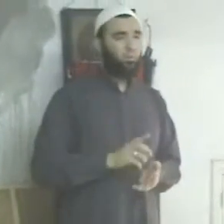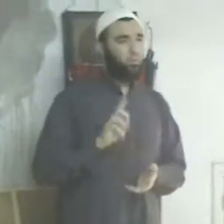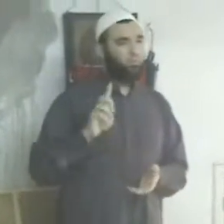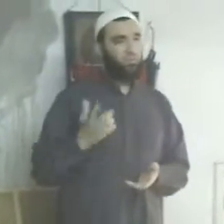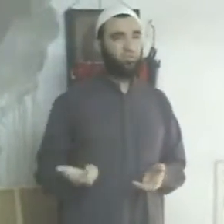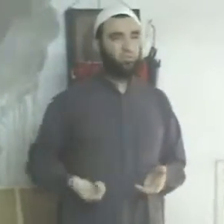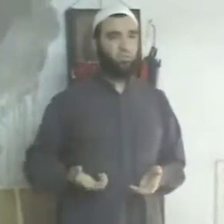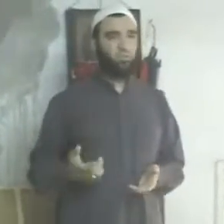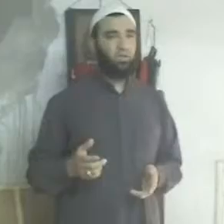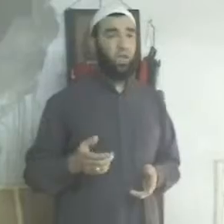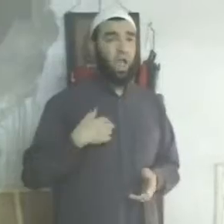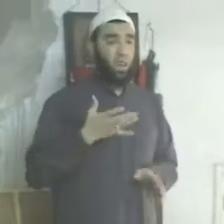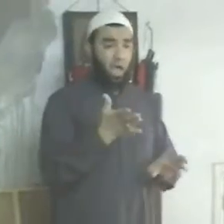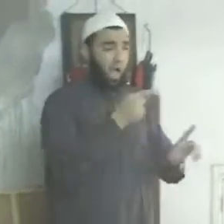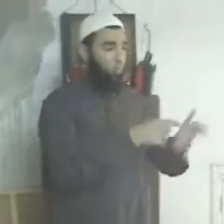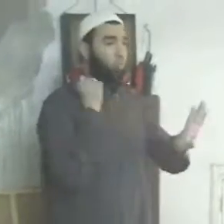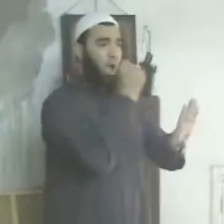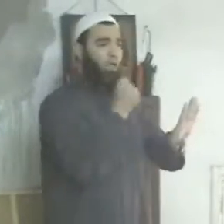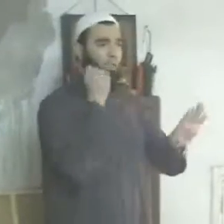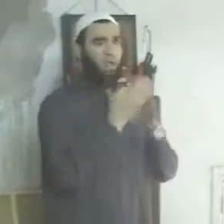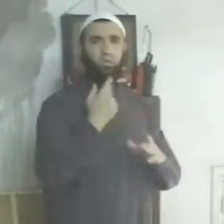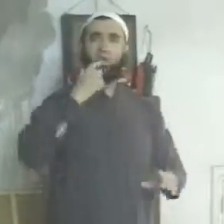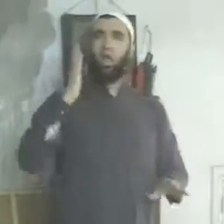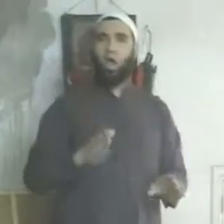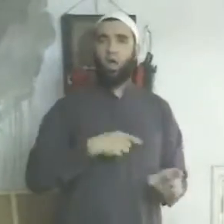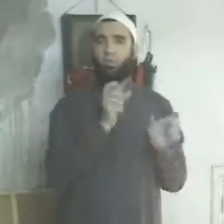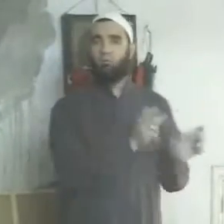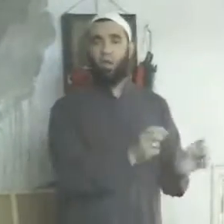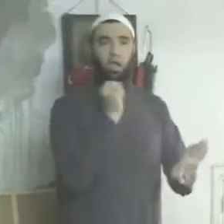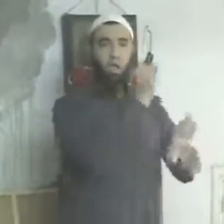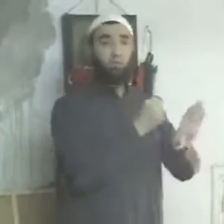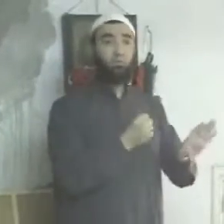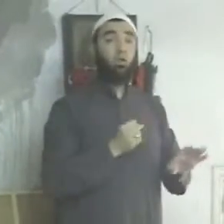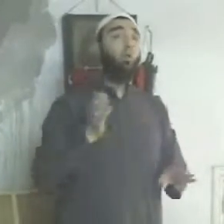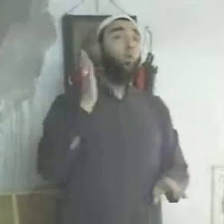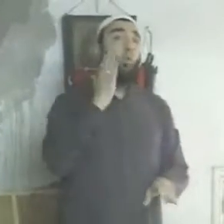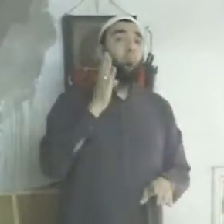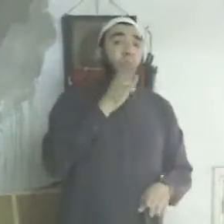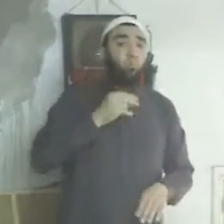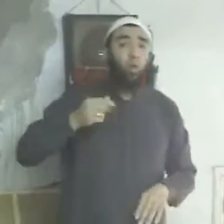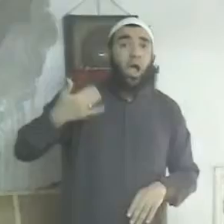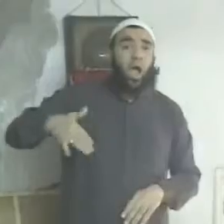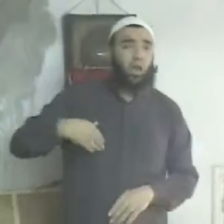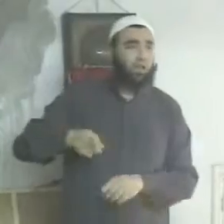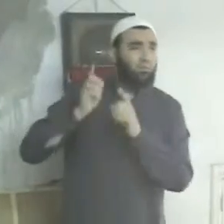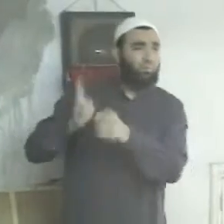يعني بات يا ابويا وانا بدافع عن الحق بقطع ارحامي وانا غيران للدين